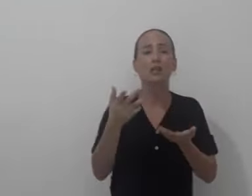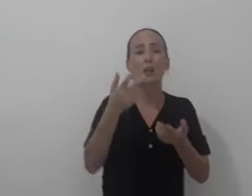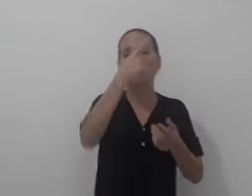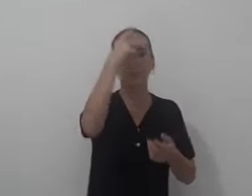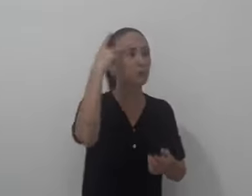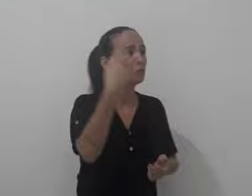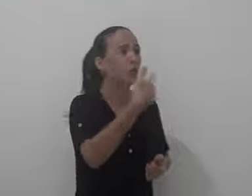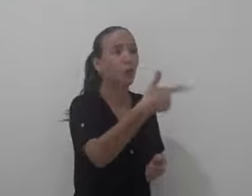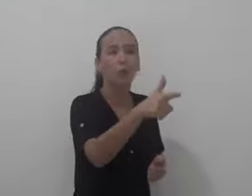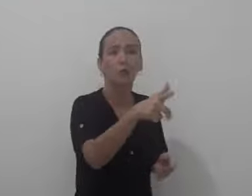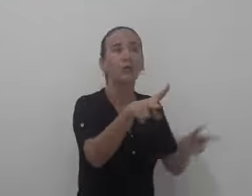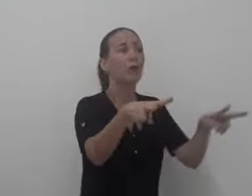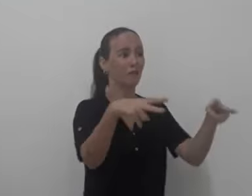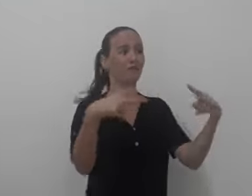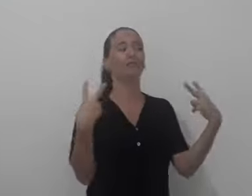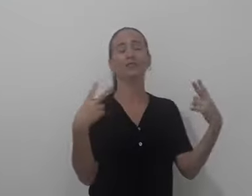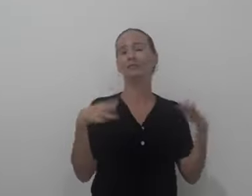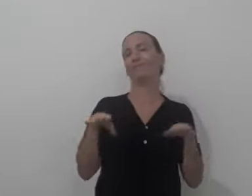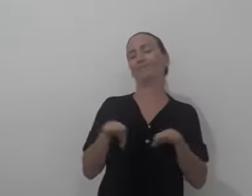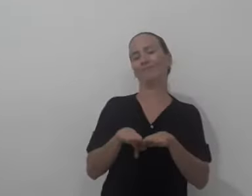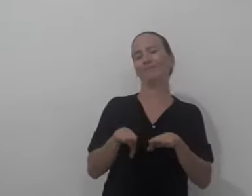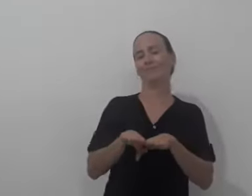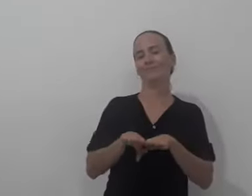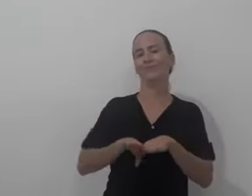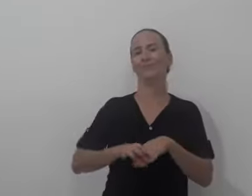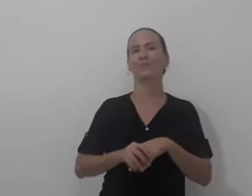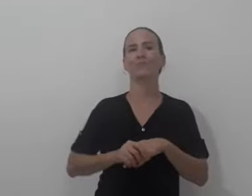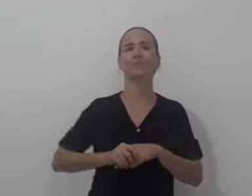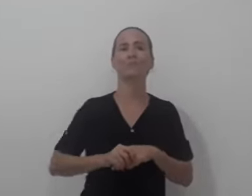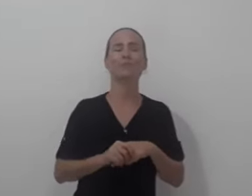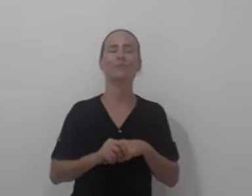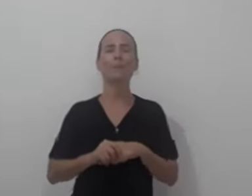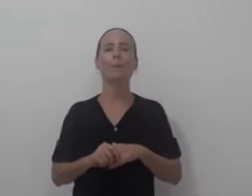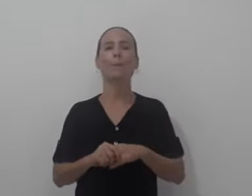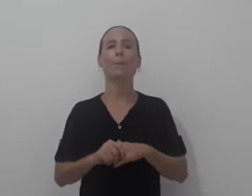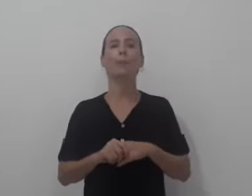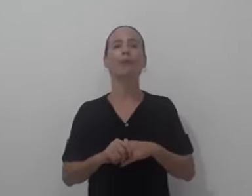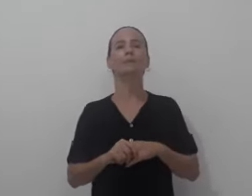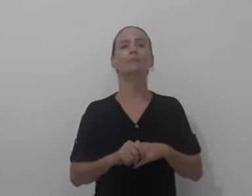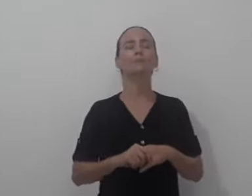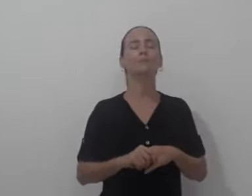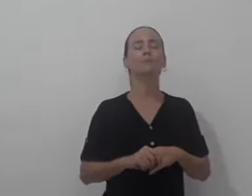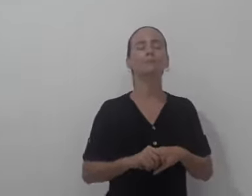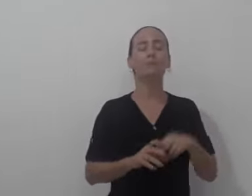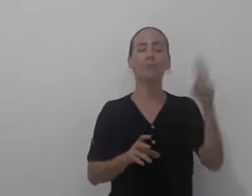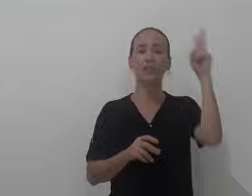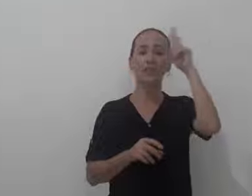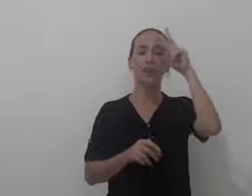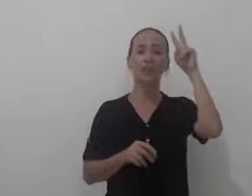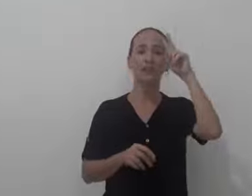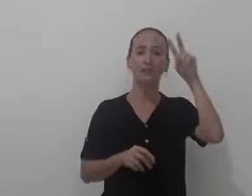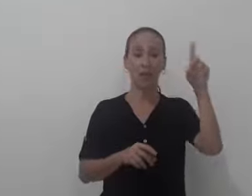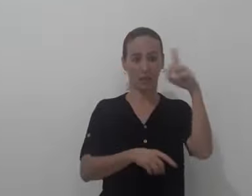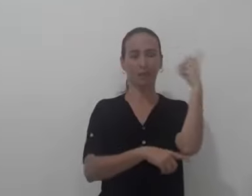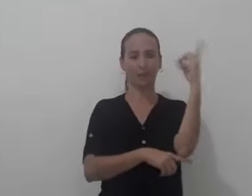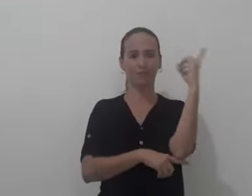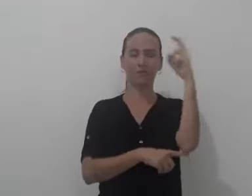e confiarão no Senhor. Davi aqui se lembra de quando ele clamou a Deus, ele